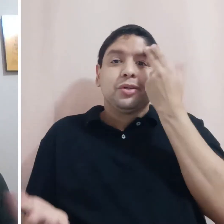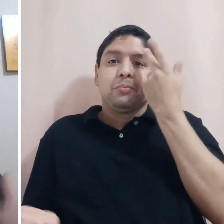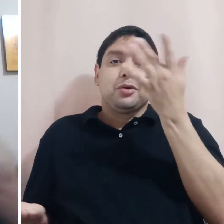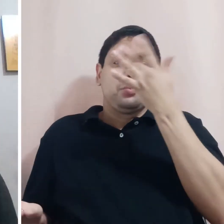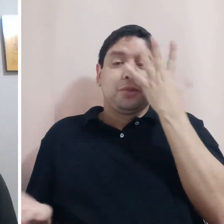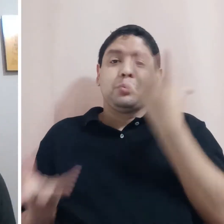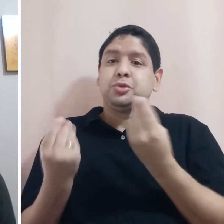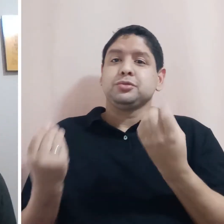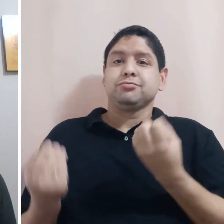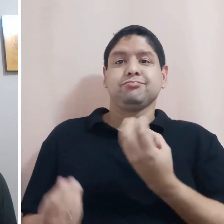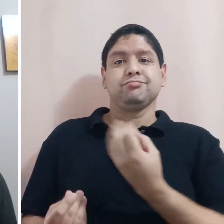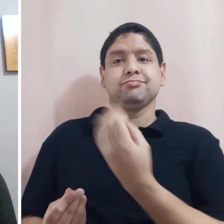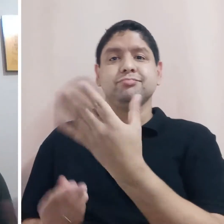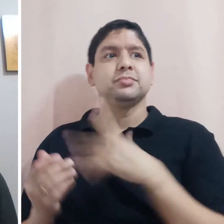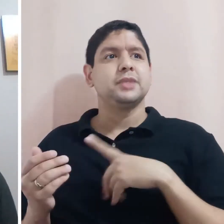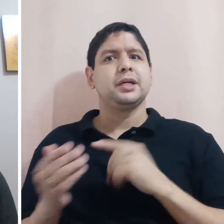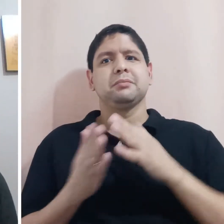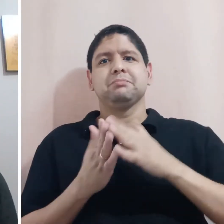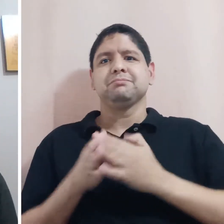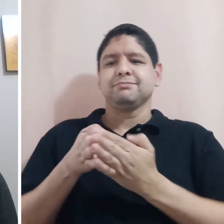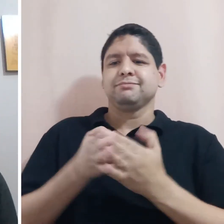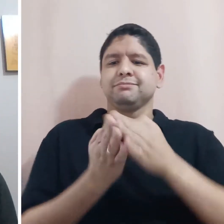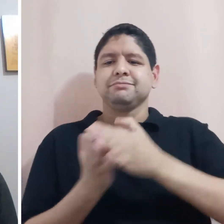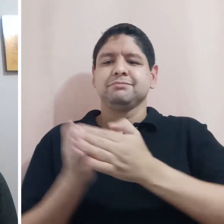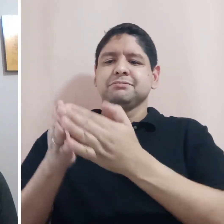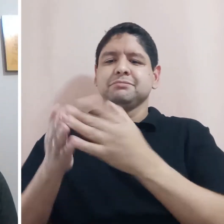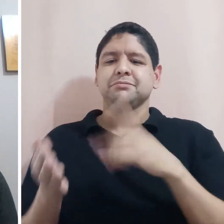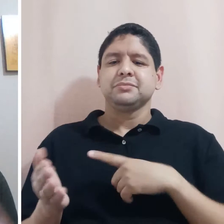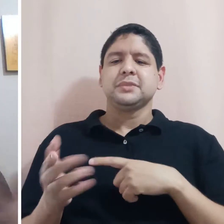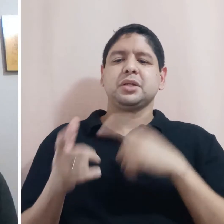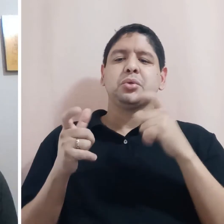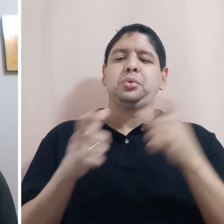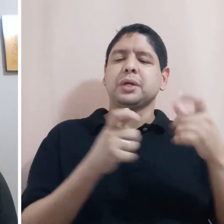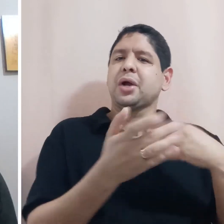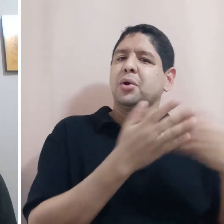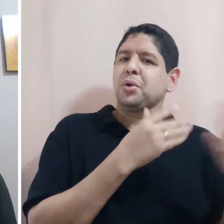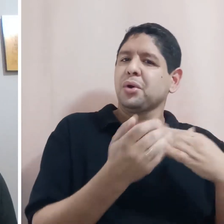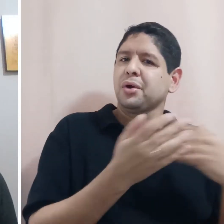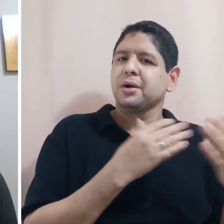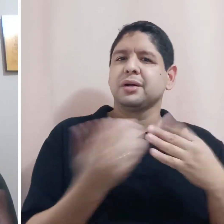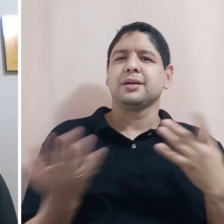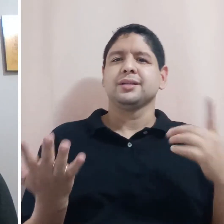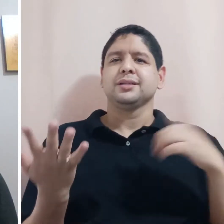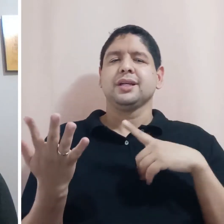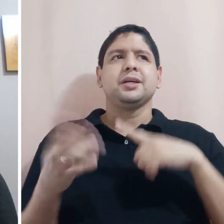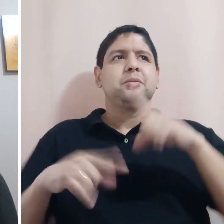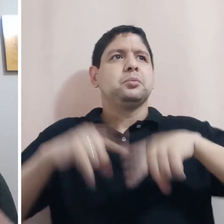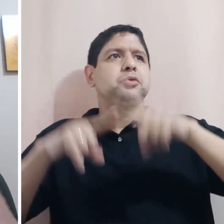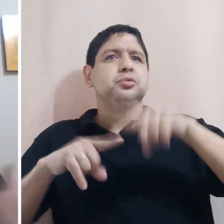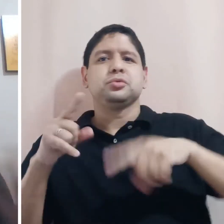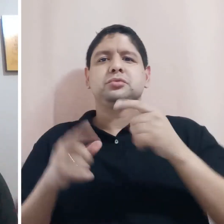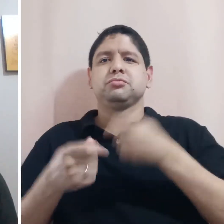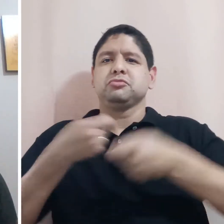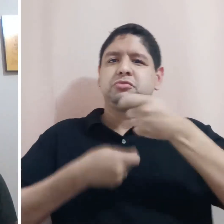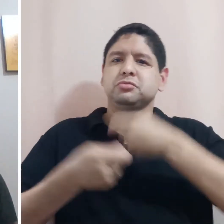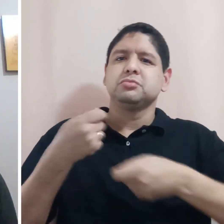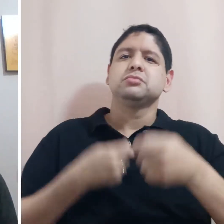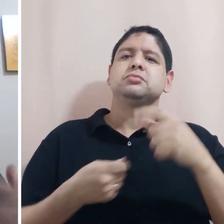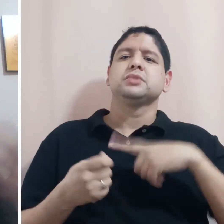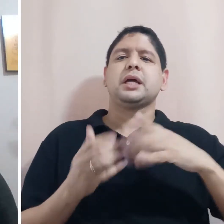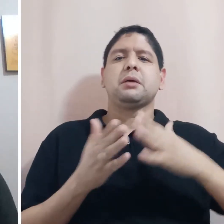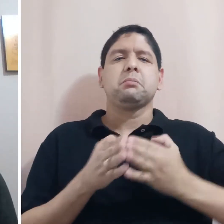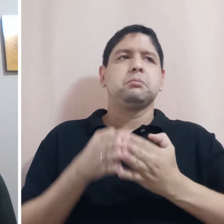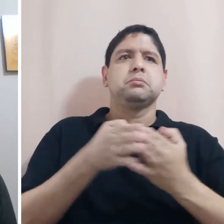faziam? Hoje isso é uma coisa comum. A gente tem, inclusive, desde o transporte de várias